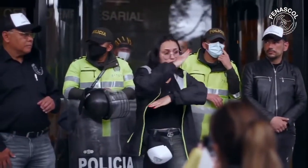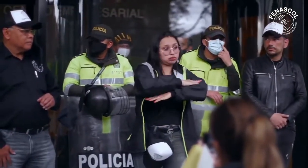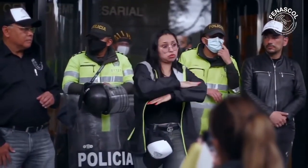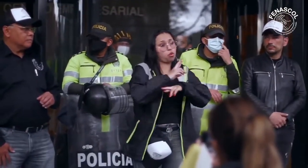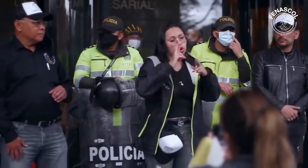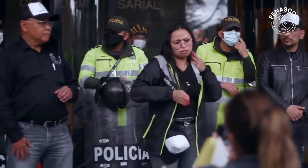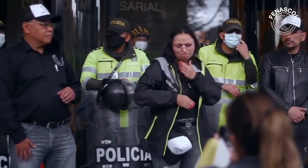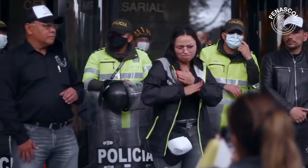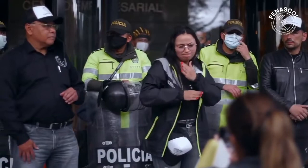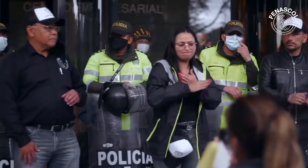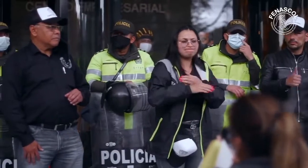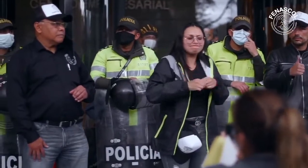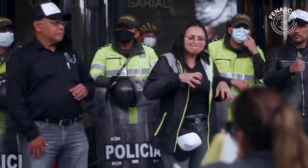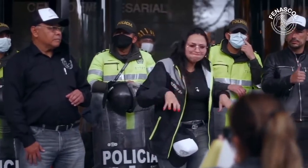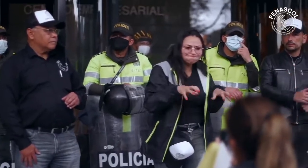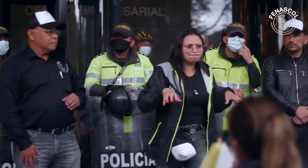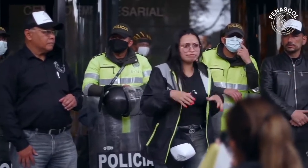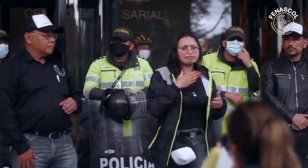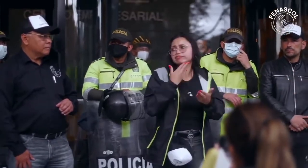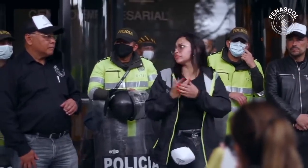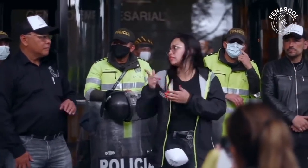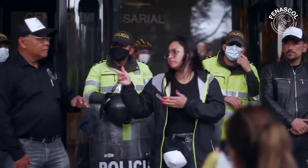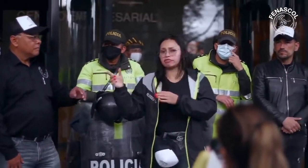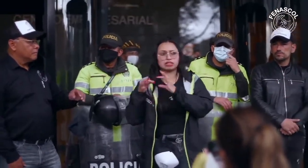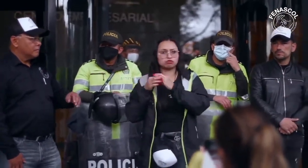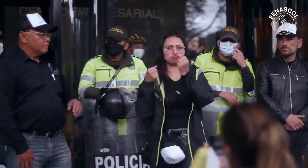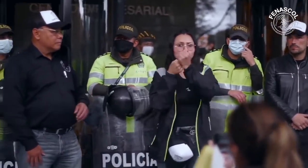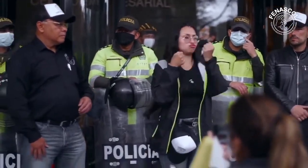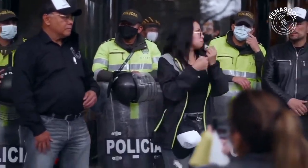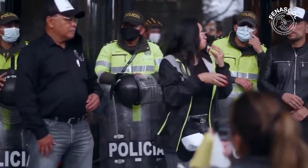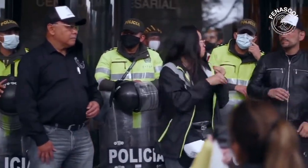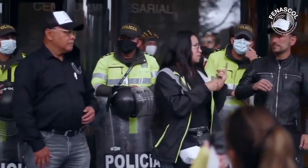pacífica y vamos a seguir trabajando. Muchas gracias a FENASCOL por apoyar y por organizar.